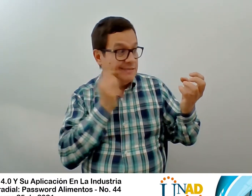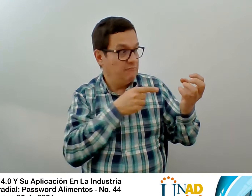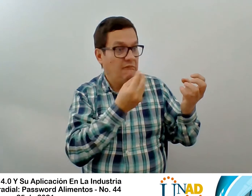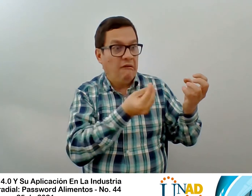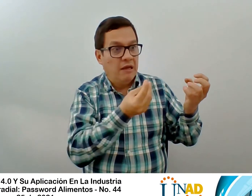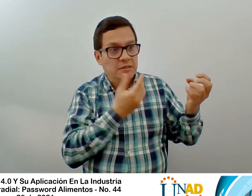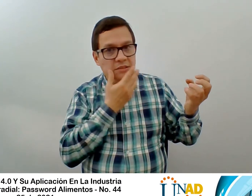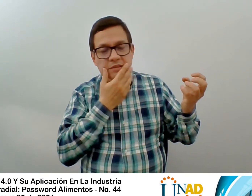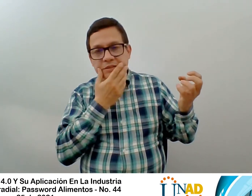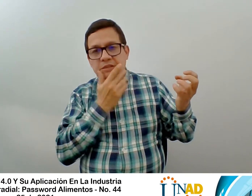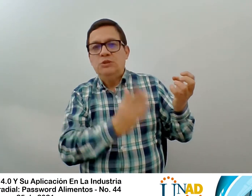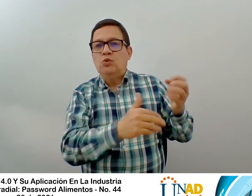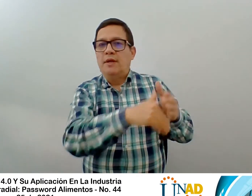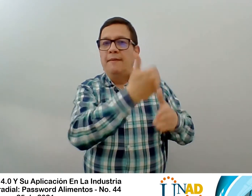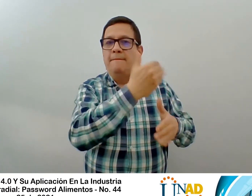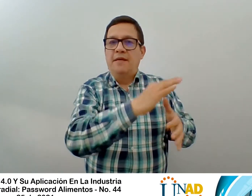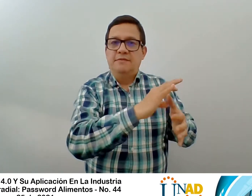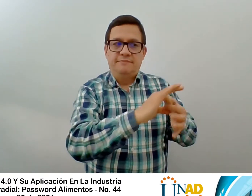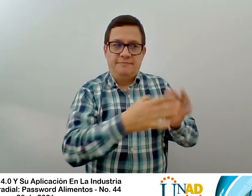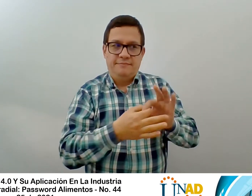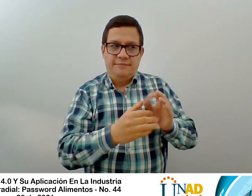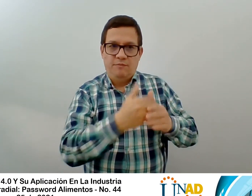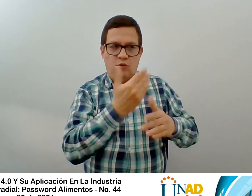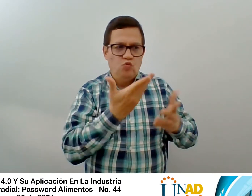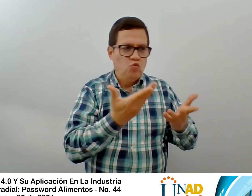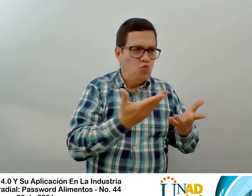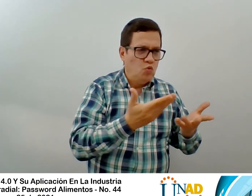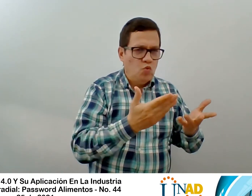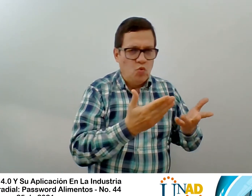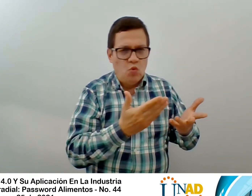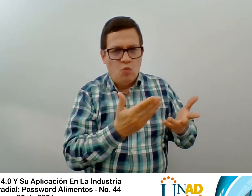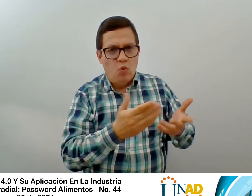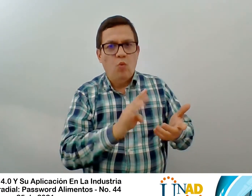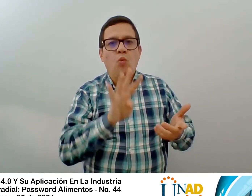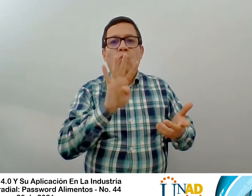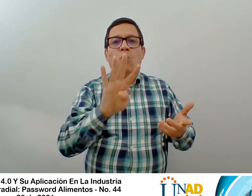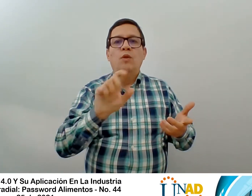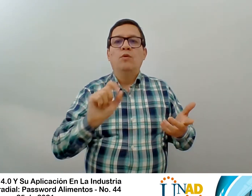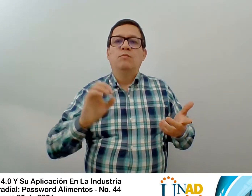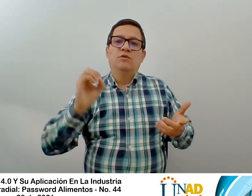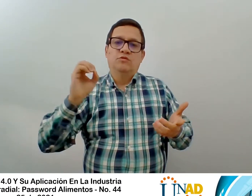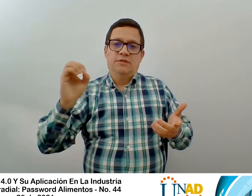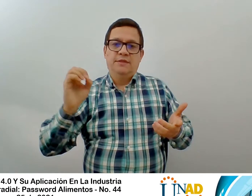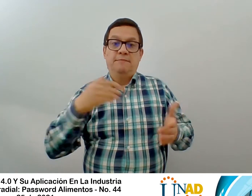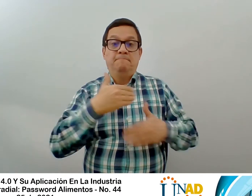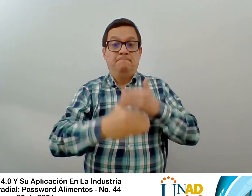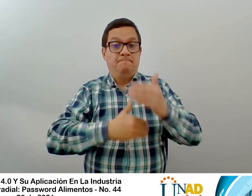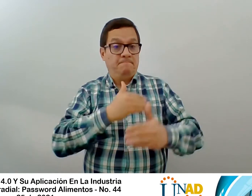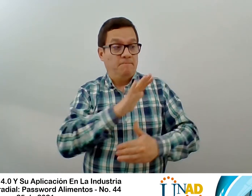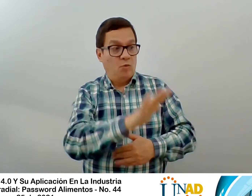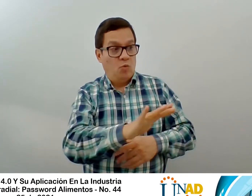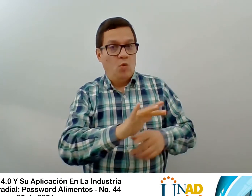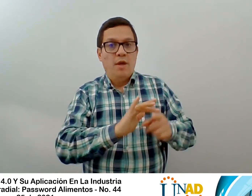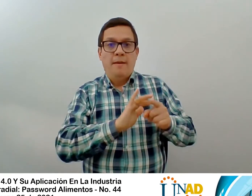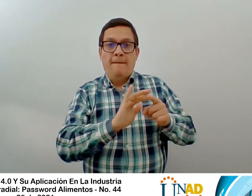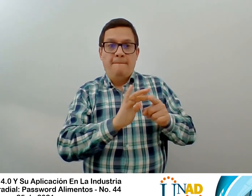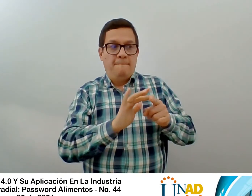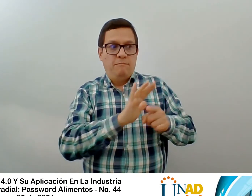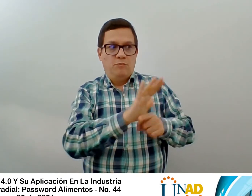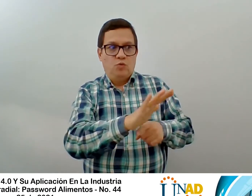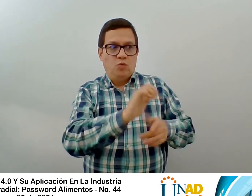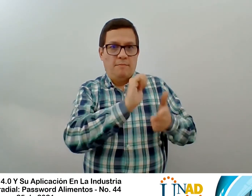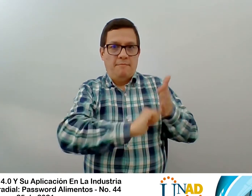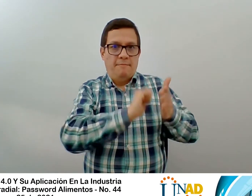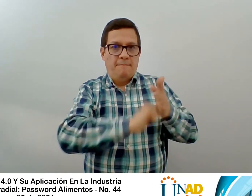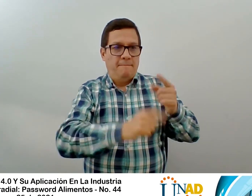qué poder hacer con ellos. Entonces, desde ese primer eslabón ya está presente la industria 4.0. Si luego analizamos cómo